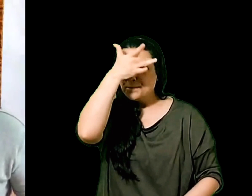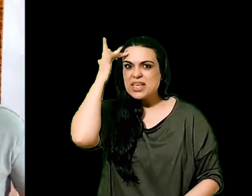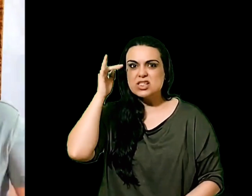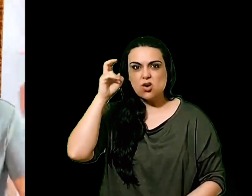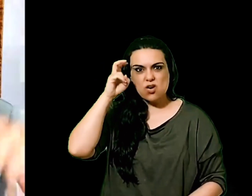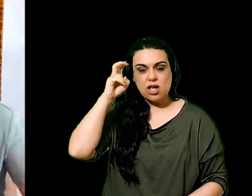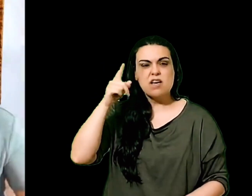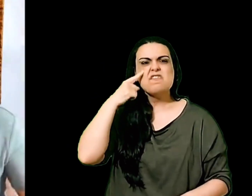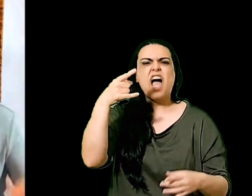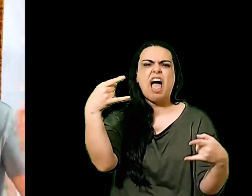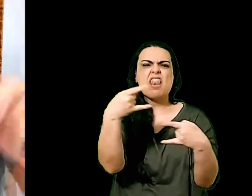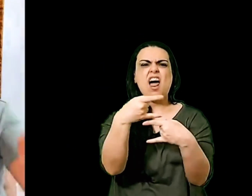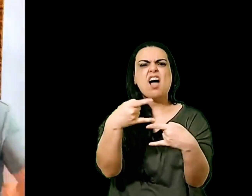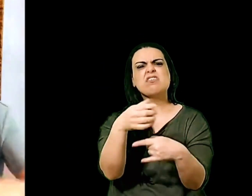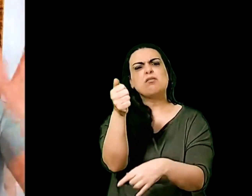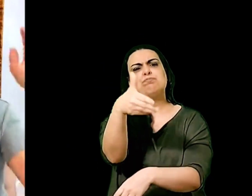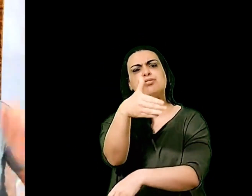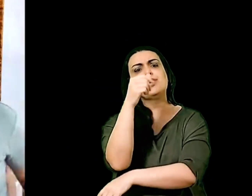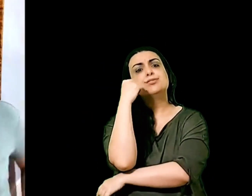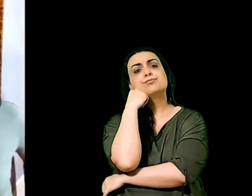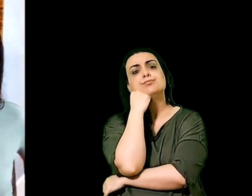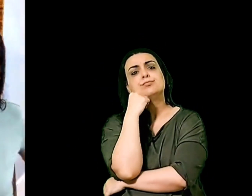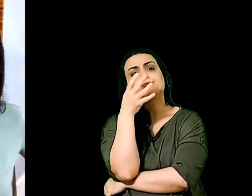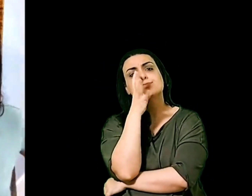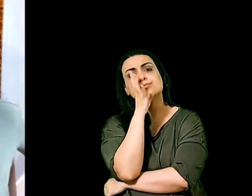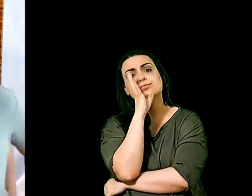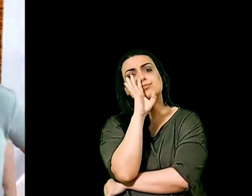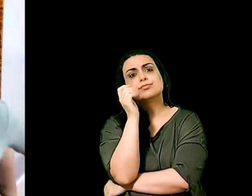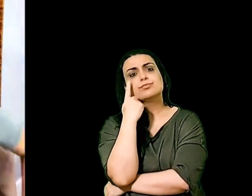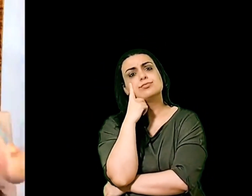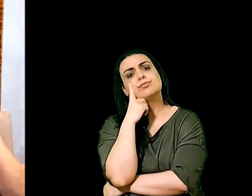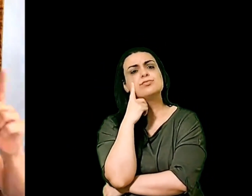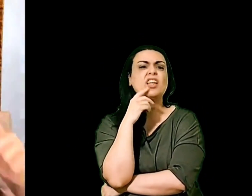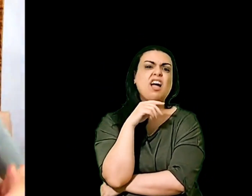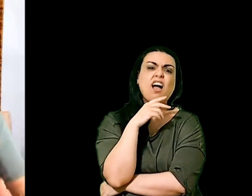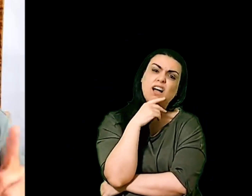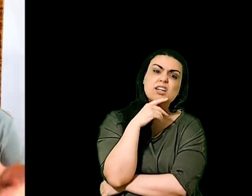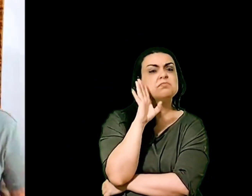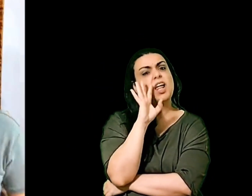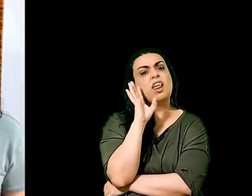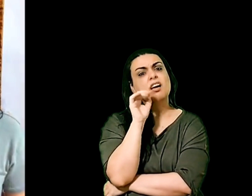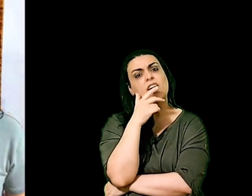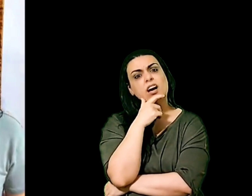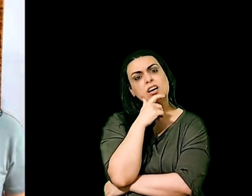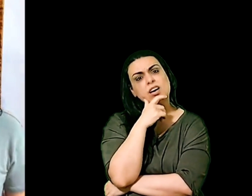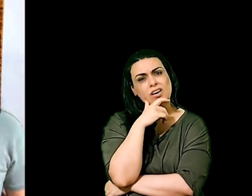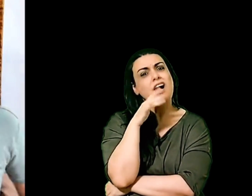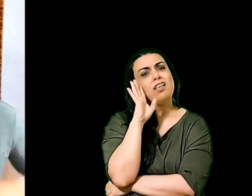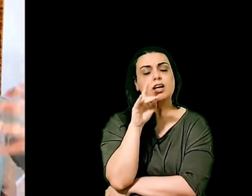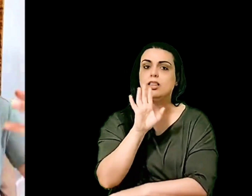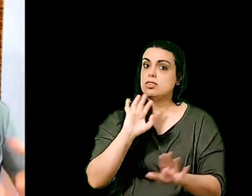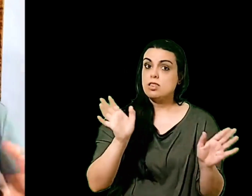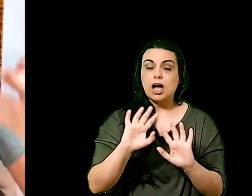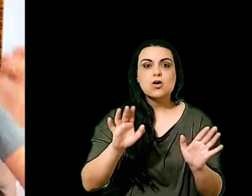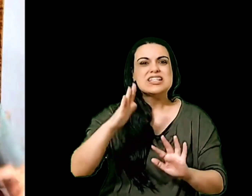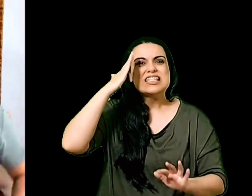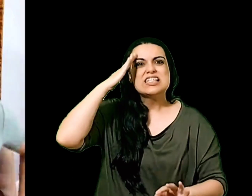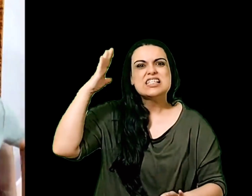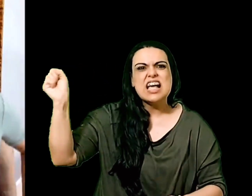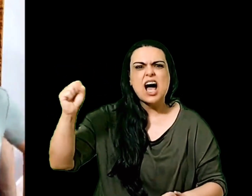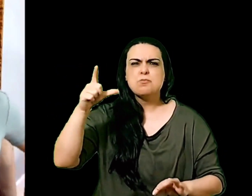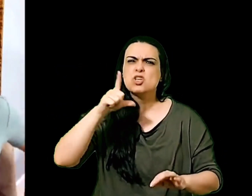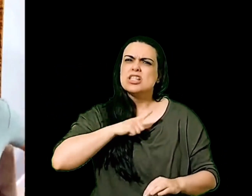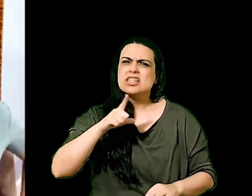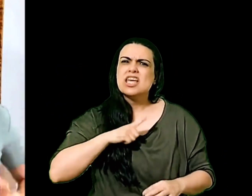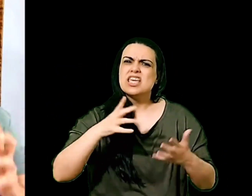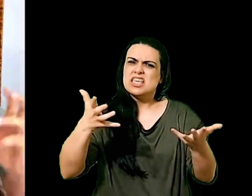entender. Um sábio não vê nessa live uma live. Uma pessoa que tem perspectiva de sabedoria, uma pessoa que